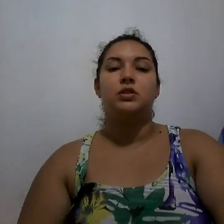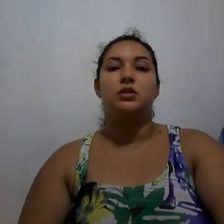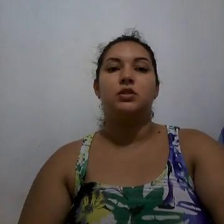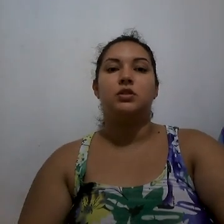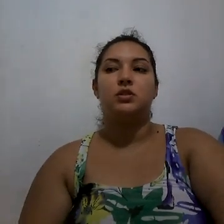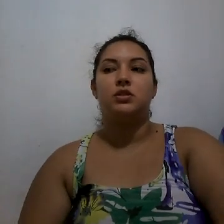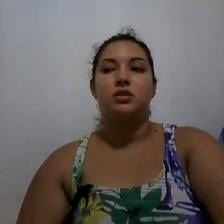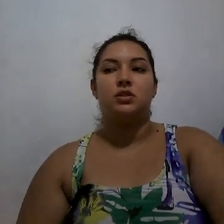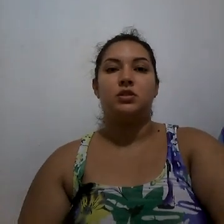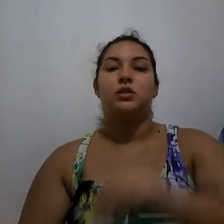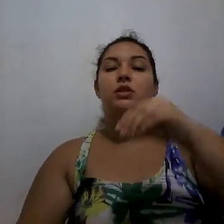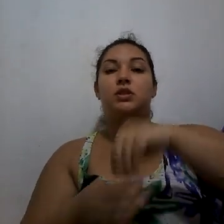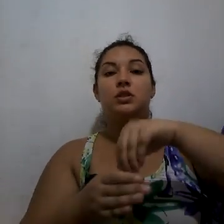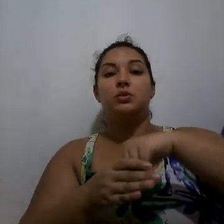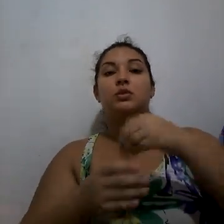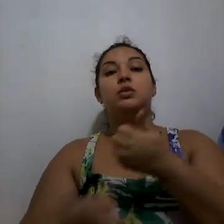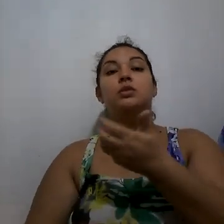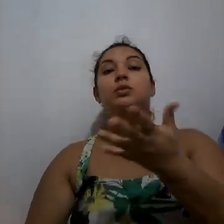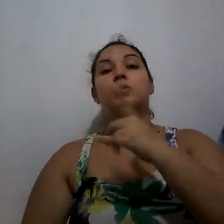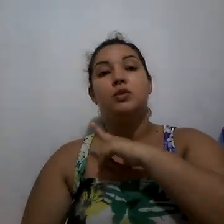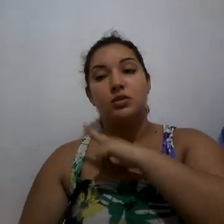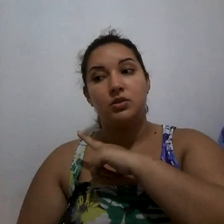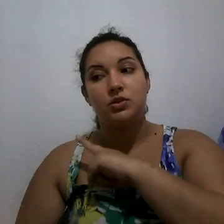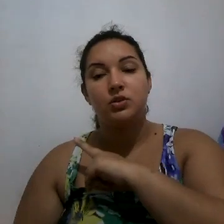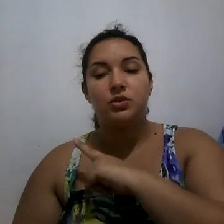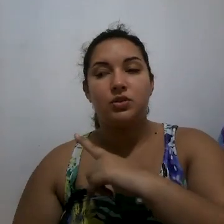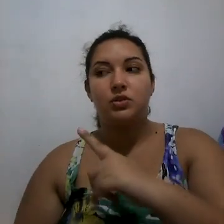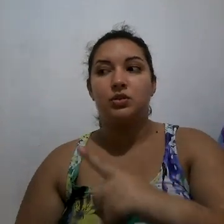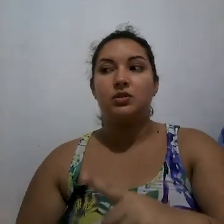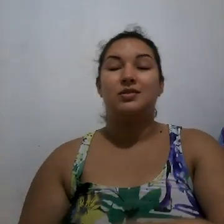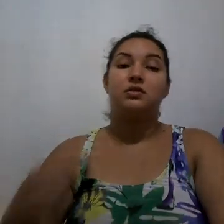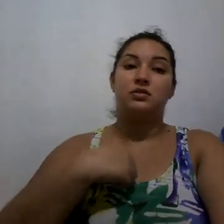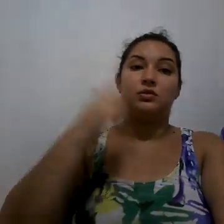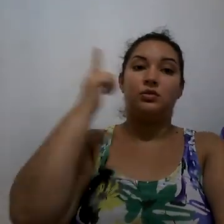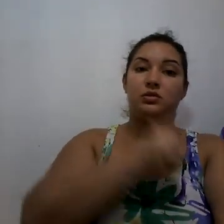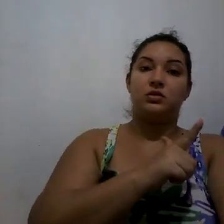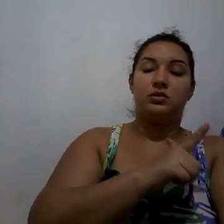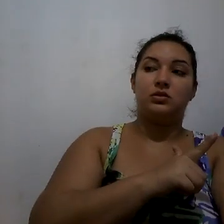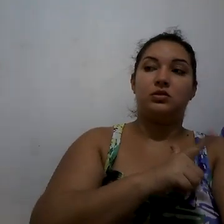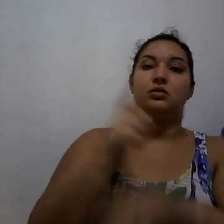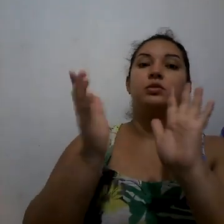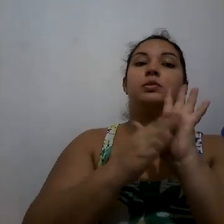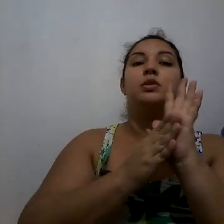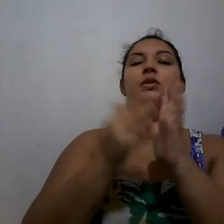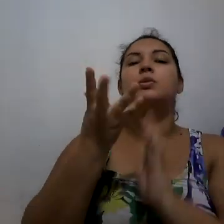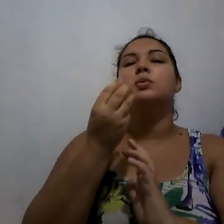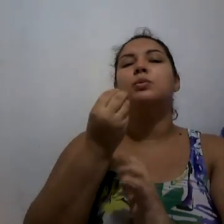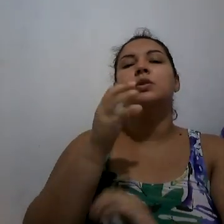daquela porcentagem que eu tirei, será que eu consegui pegar muitas partículas, vamos dizer, de sal